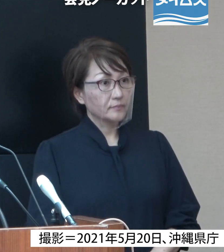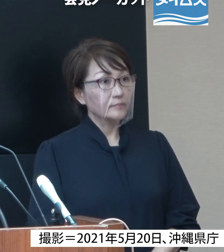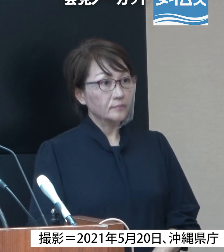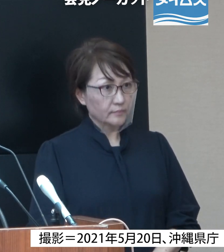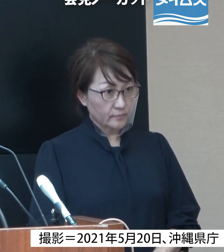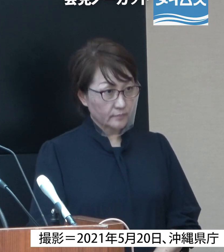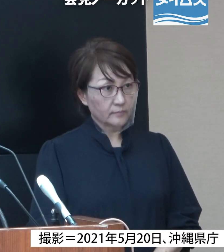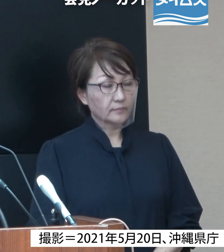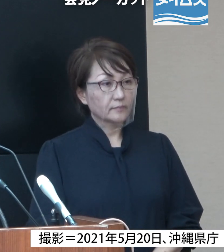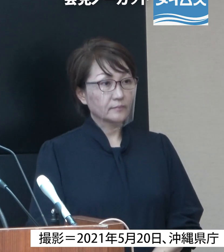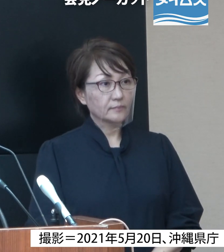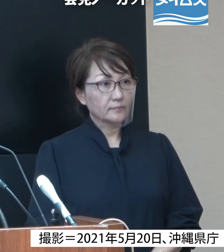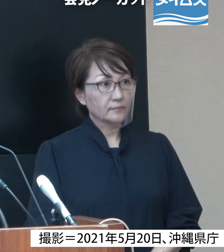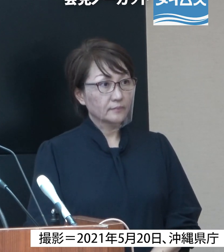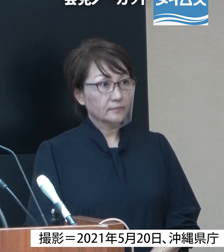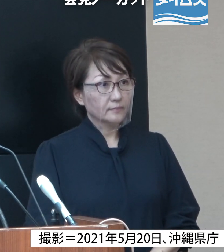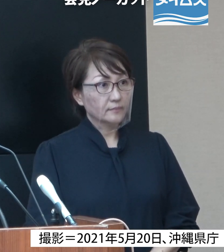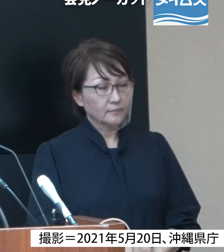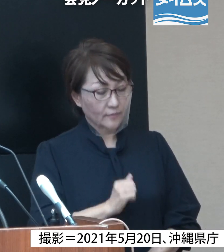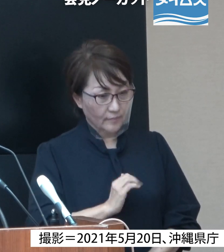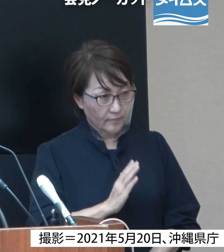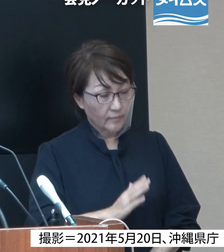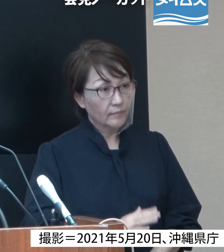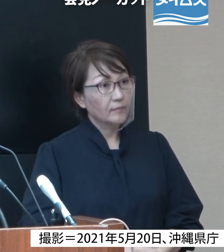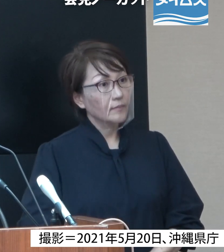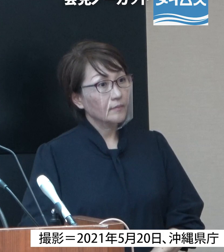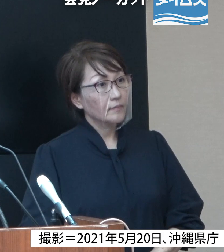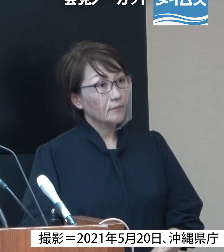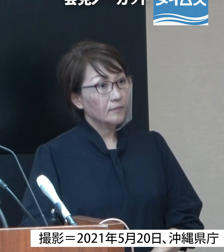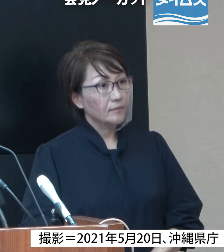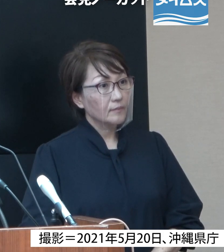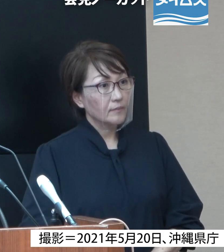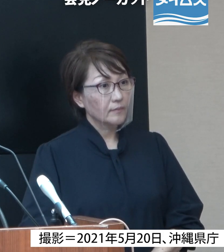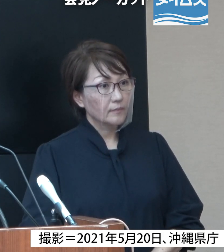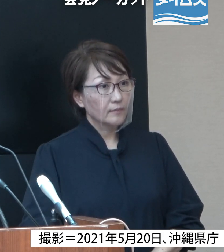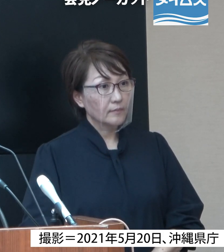琉球放送今です、 はい、こんにちは、よろしくお願いします。 まず